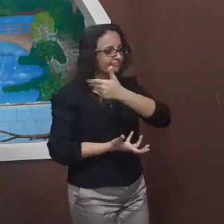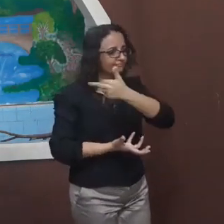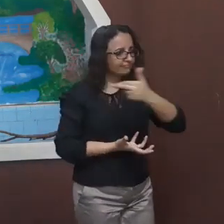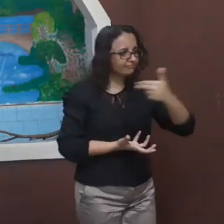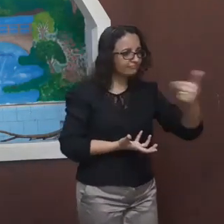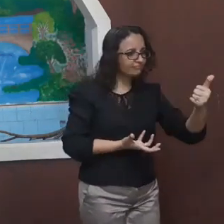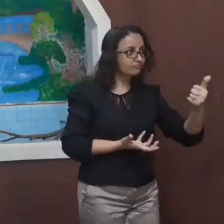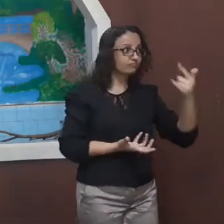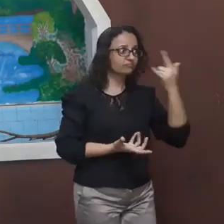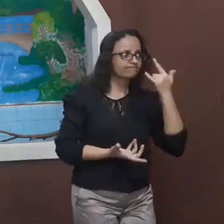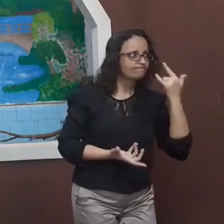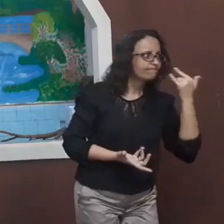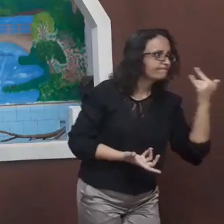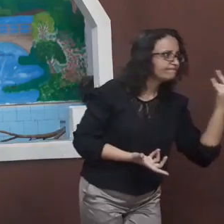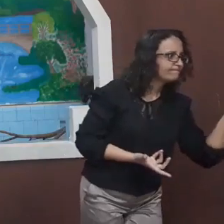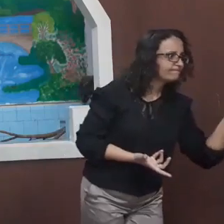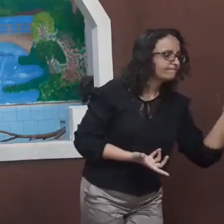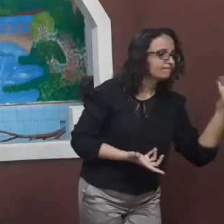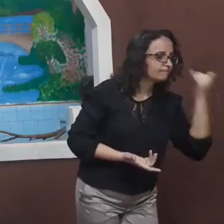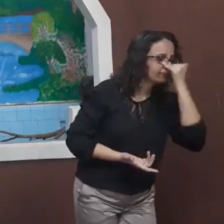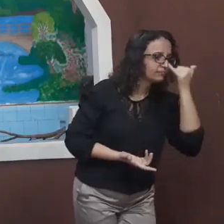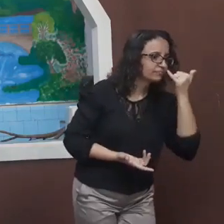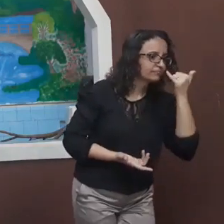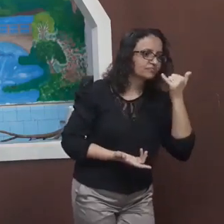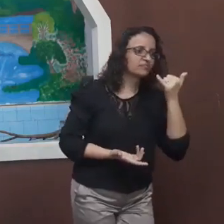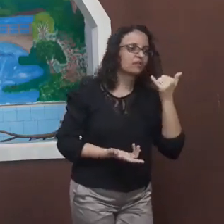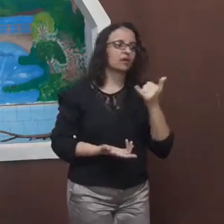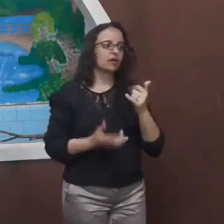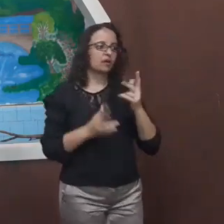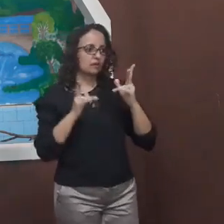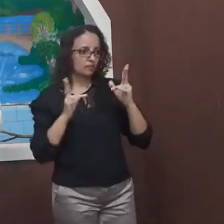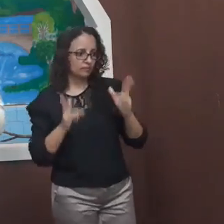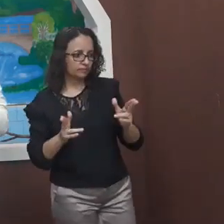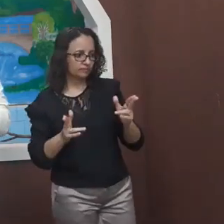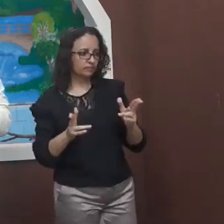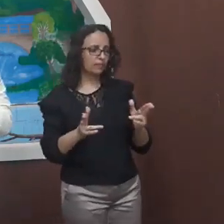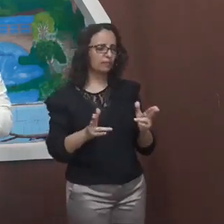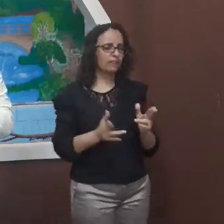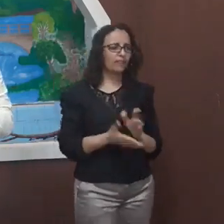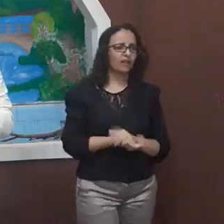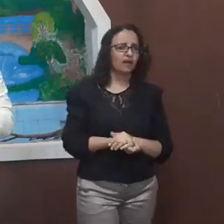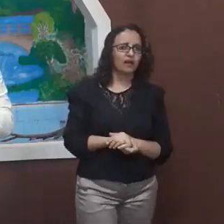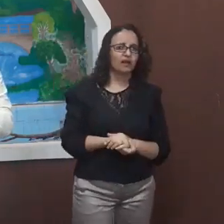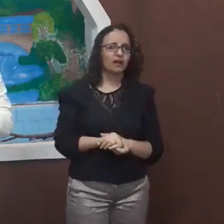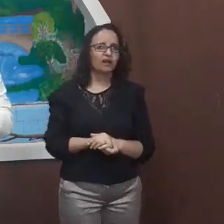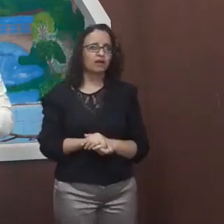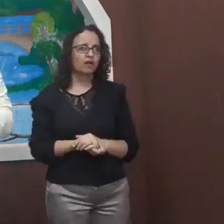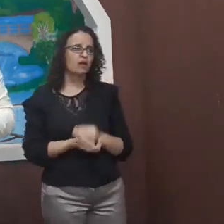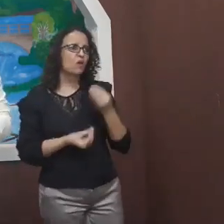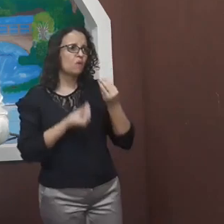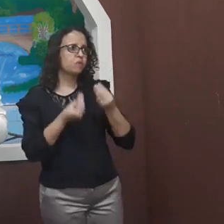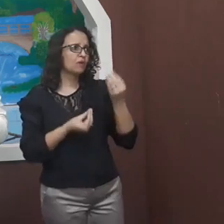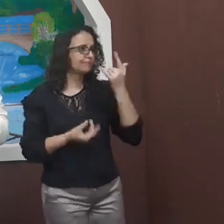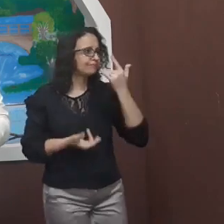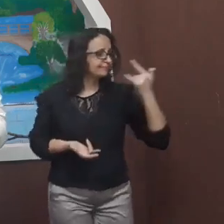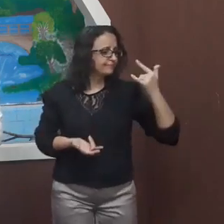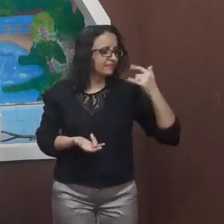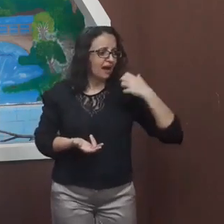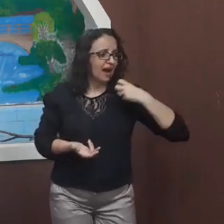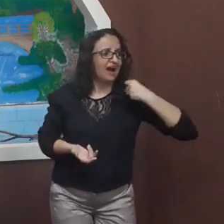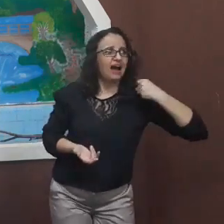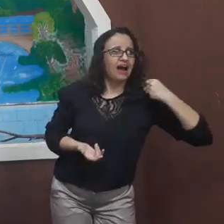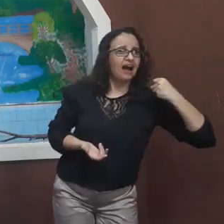A cobiça fez cair. Sendo este arrastado e seduzido. Olha o processo.